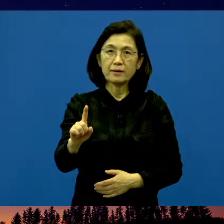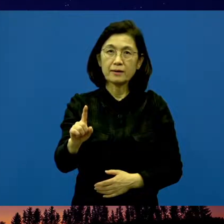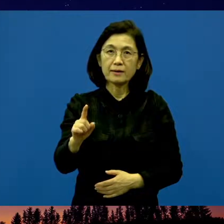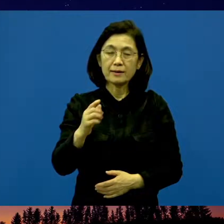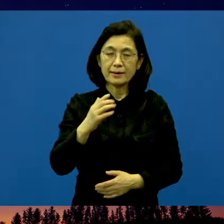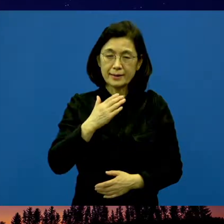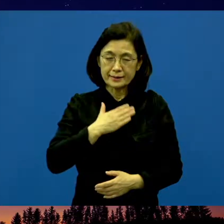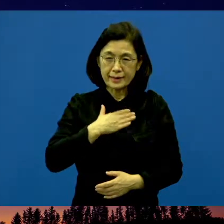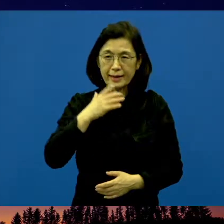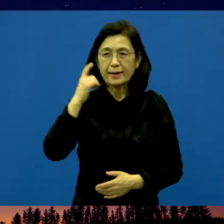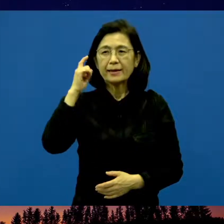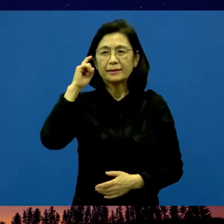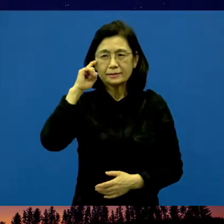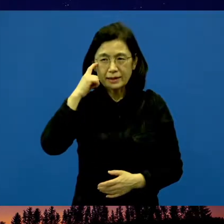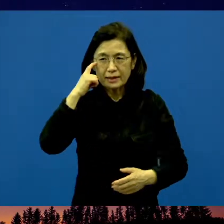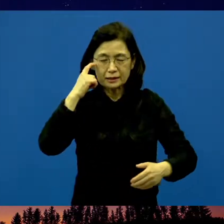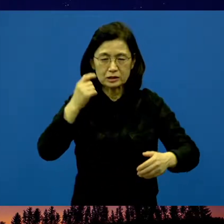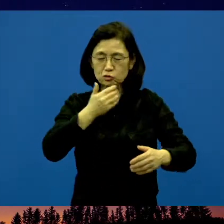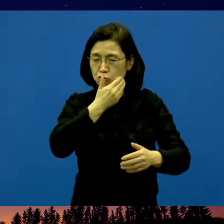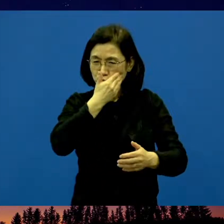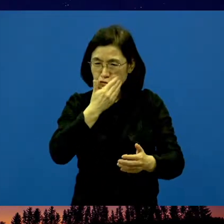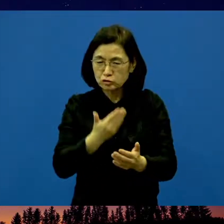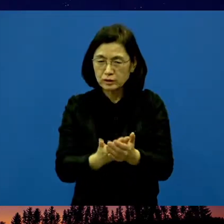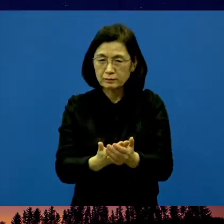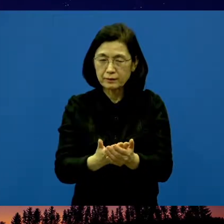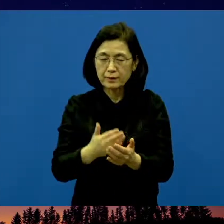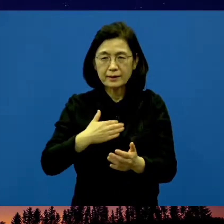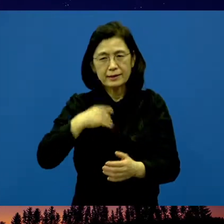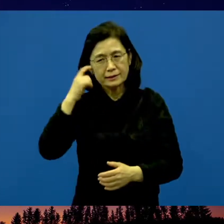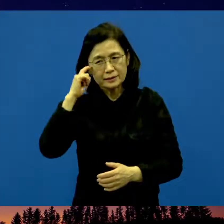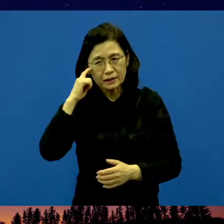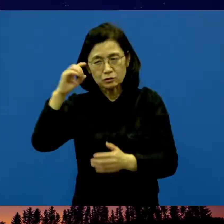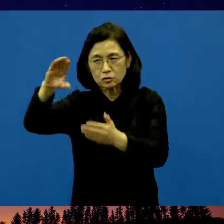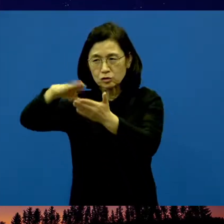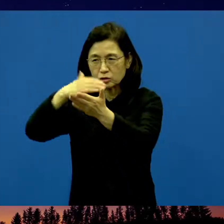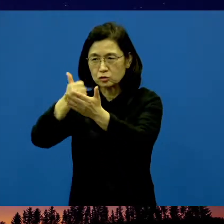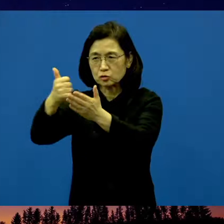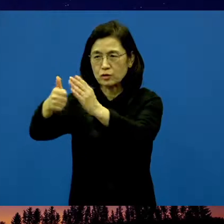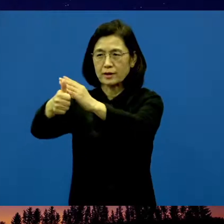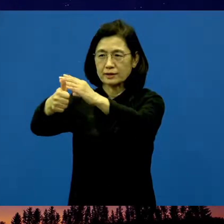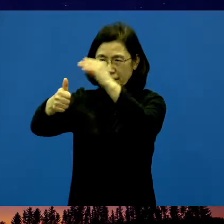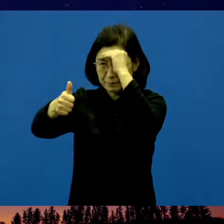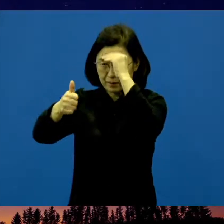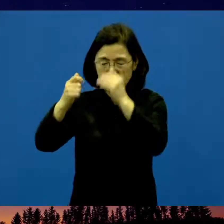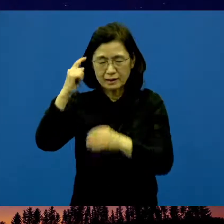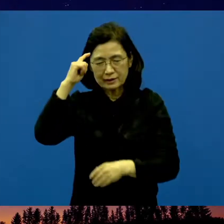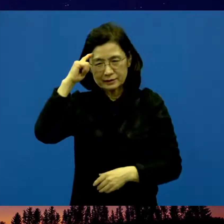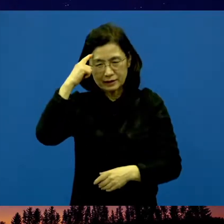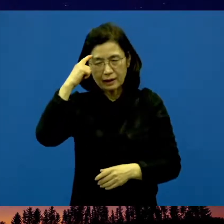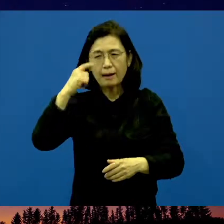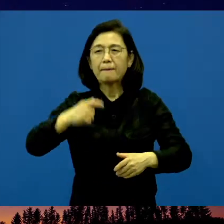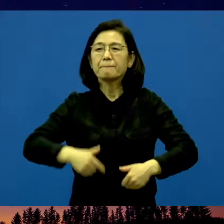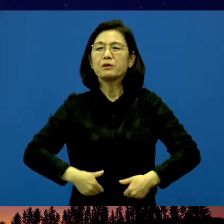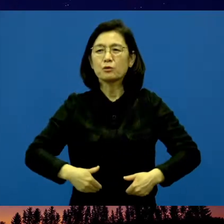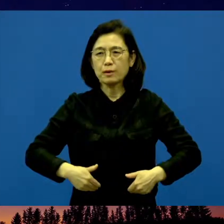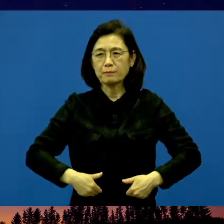있는 우리의 생각이 중요하다는 것. 그리스도와 같이 생각하는 것. 여러분, 우리의 신앙생활에 생각이 얼마나 중요한지